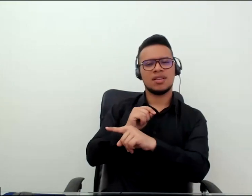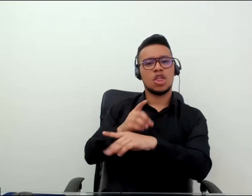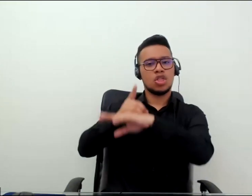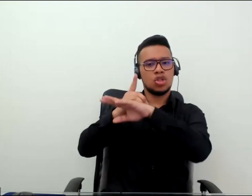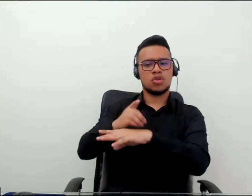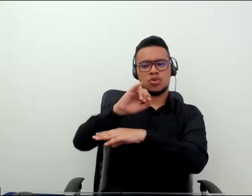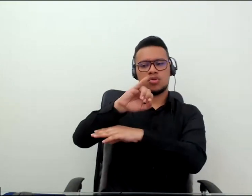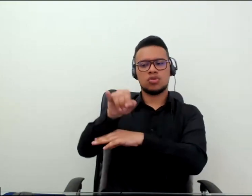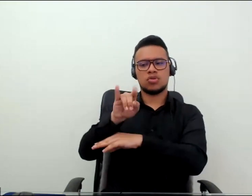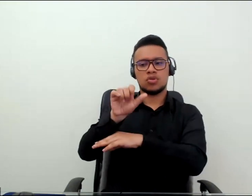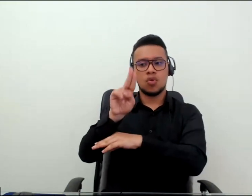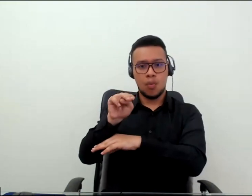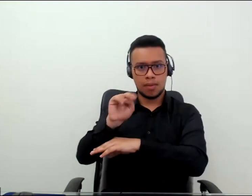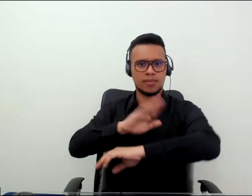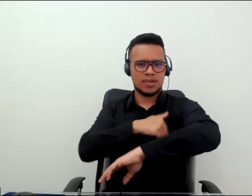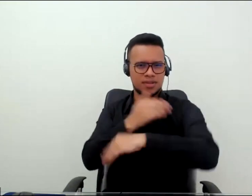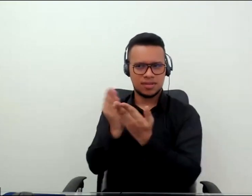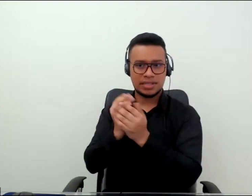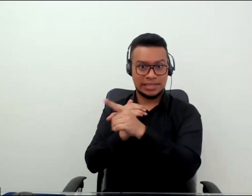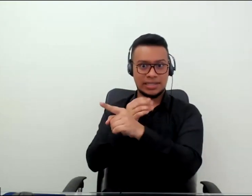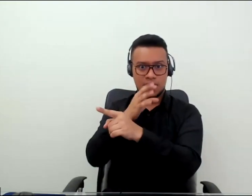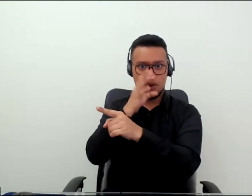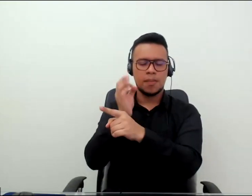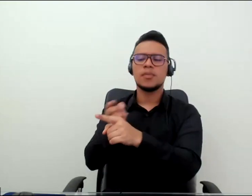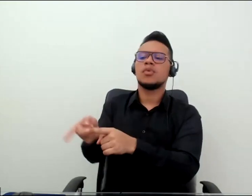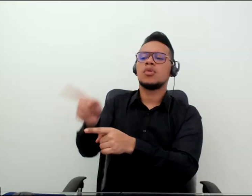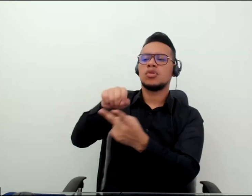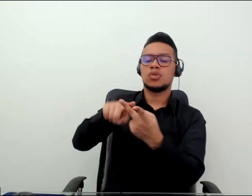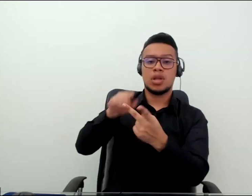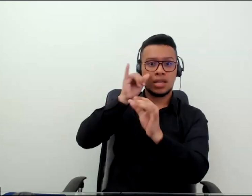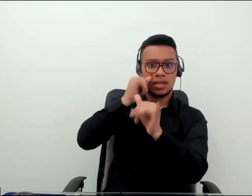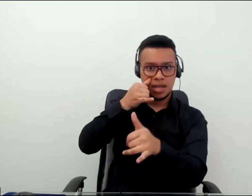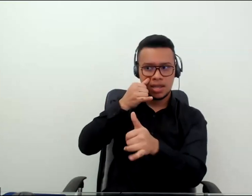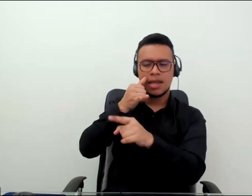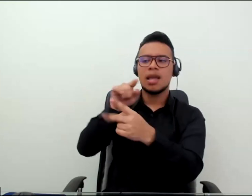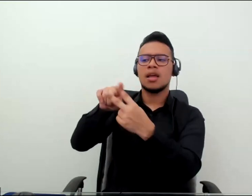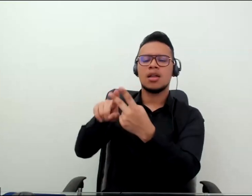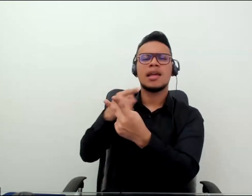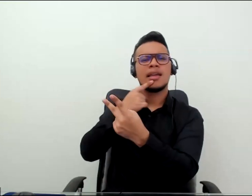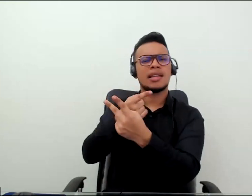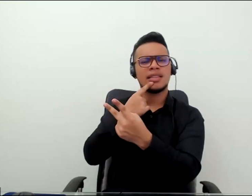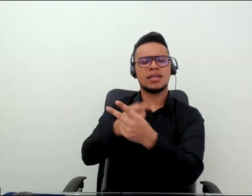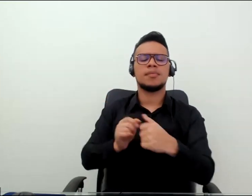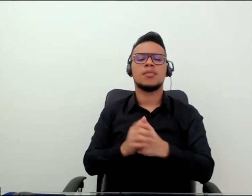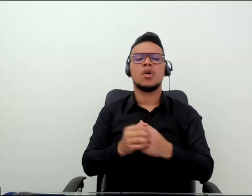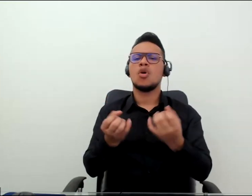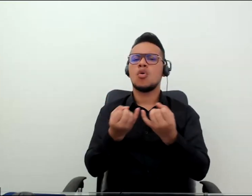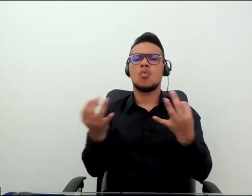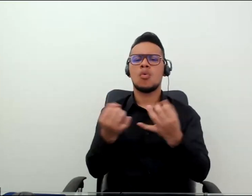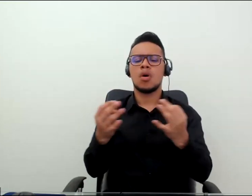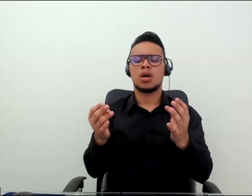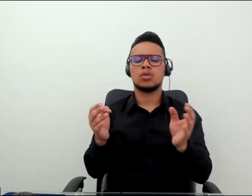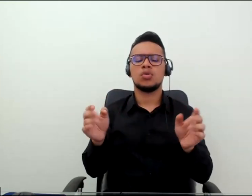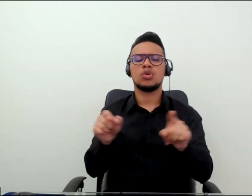indicó al comienzo de este webinar el ingeniero jerson basto hay unos cupos establecidos y hay una duración